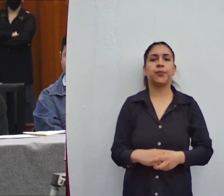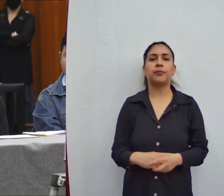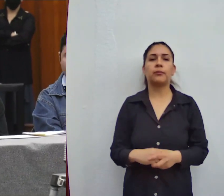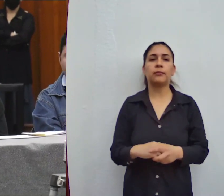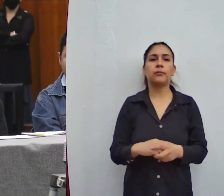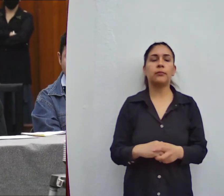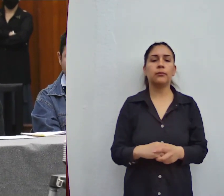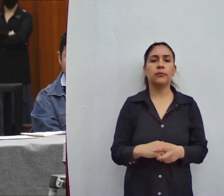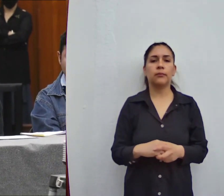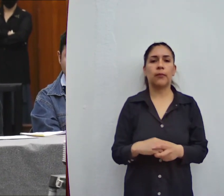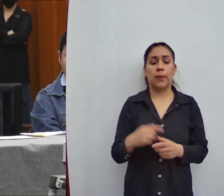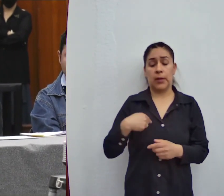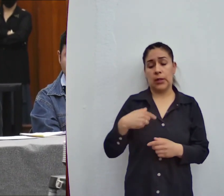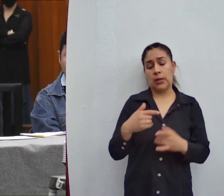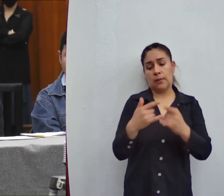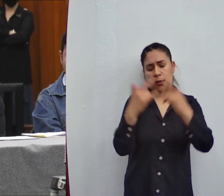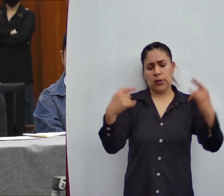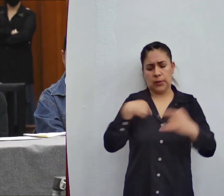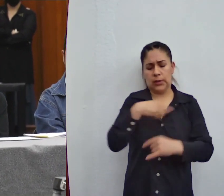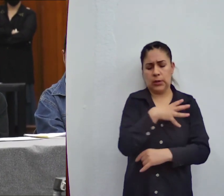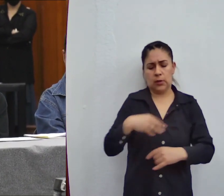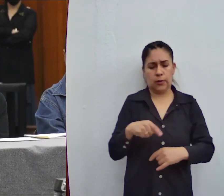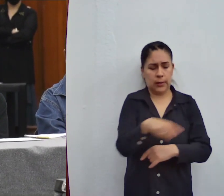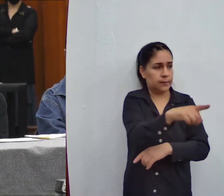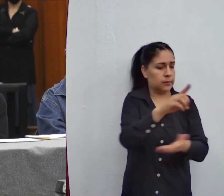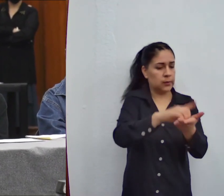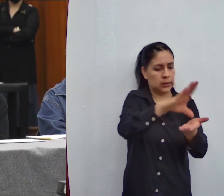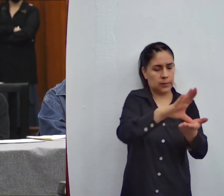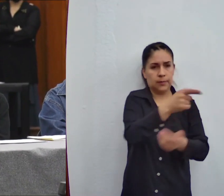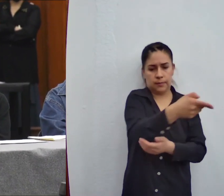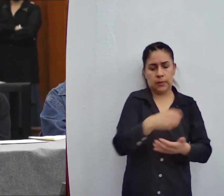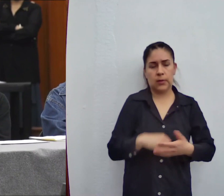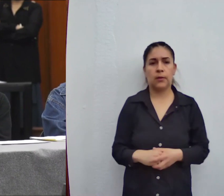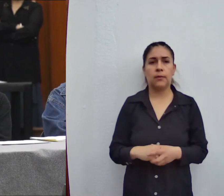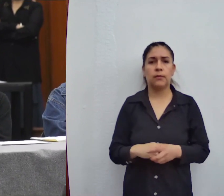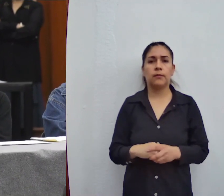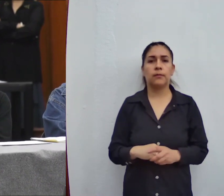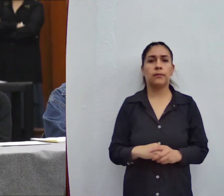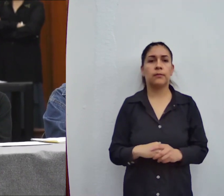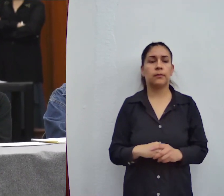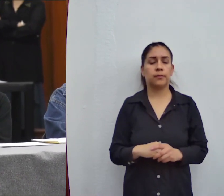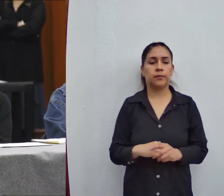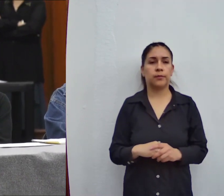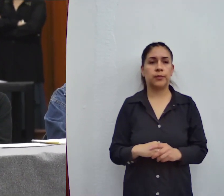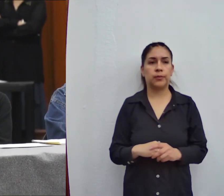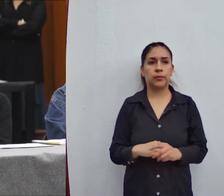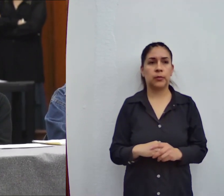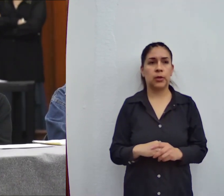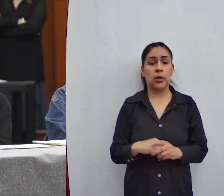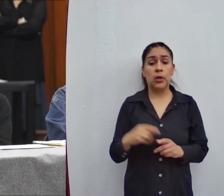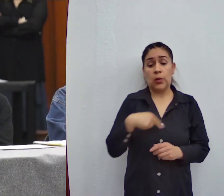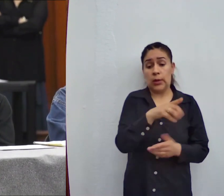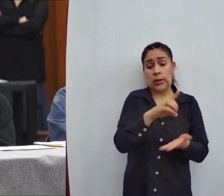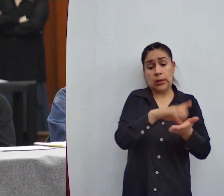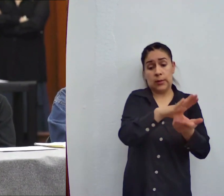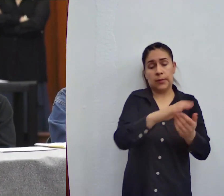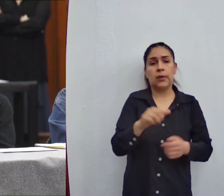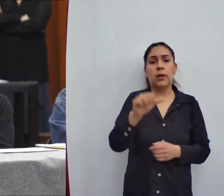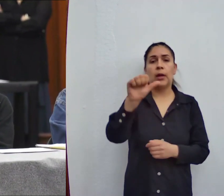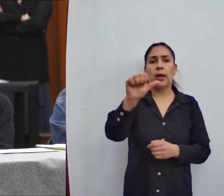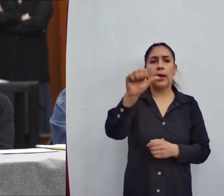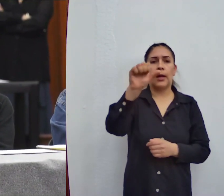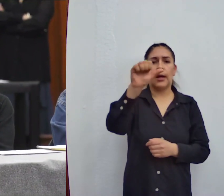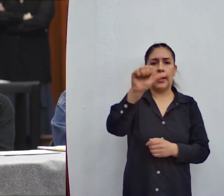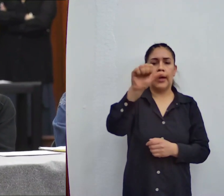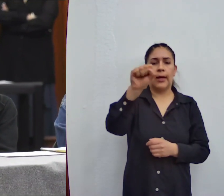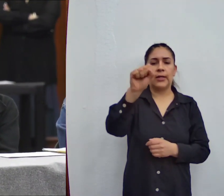que no recuerdo su nombre en estos momentos, ella comenta que tiene una discapacidad y que todavía no se la han diagnosticado. En este sentido,